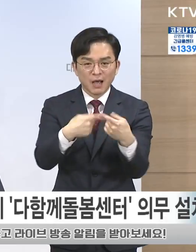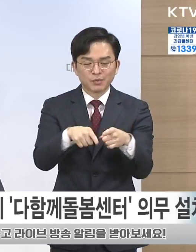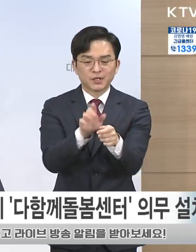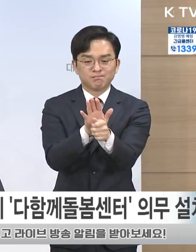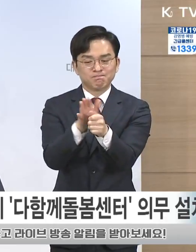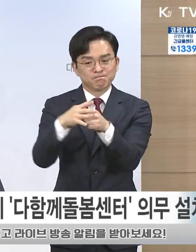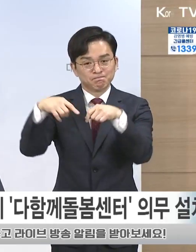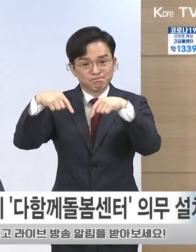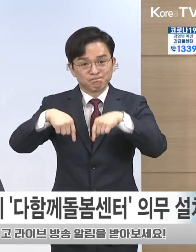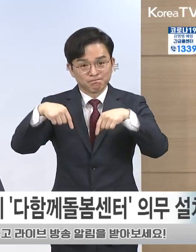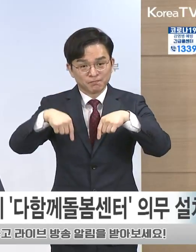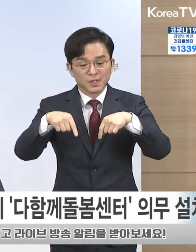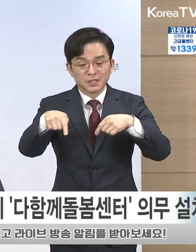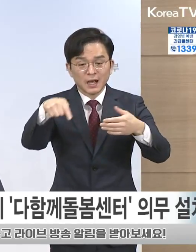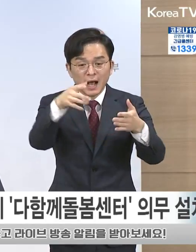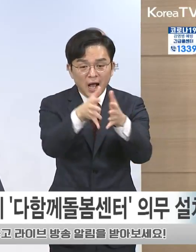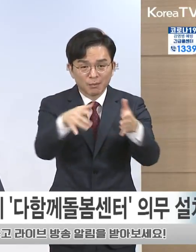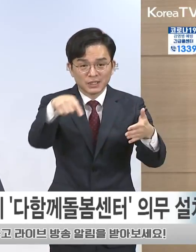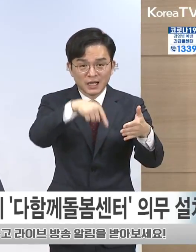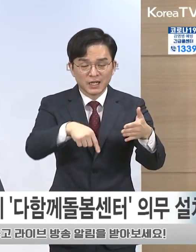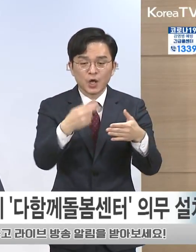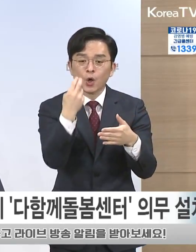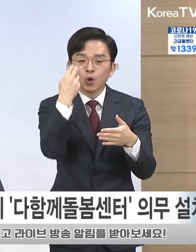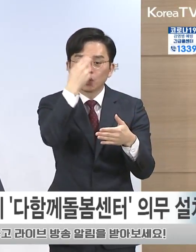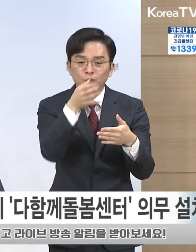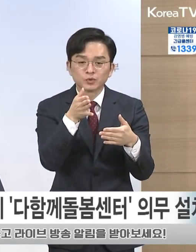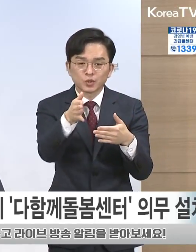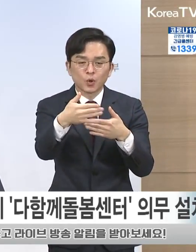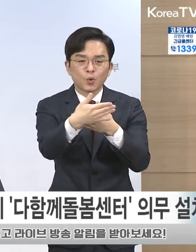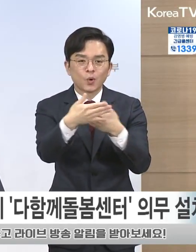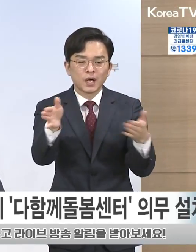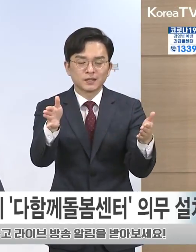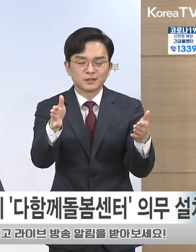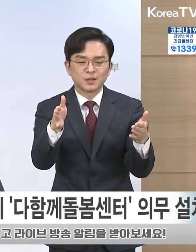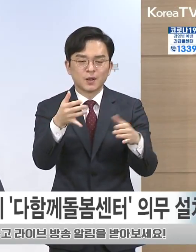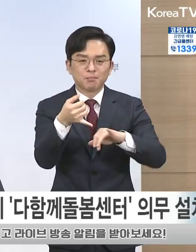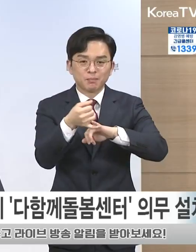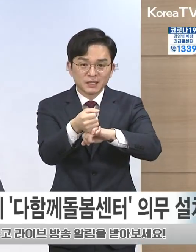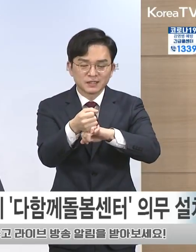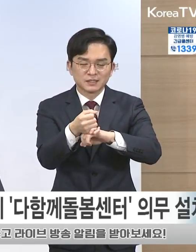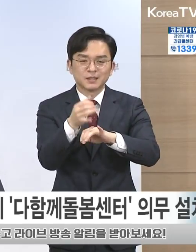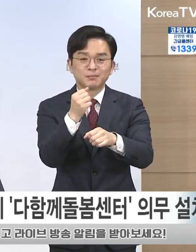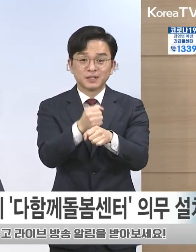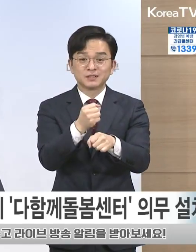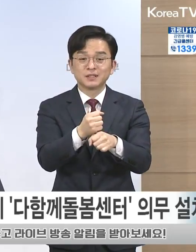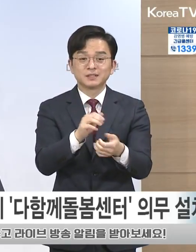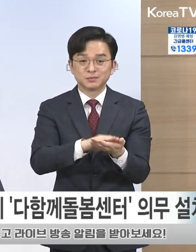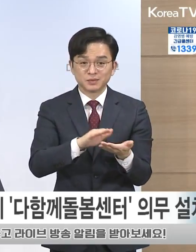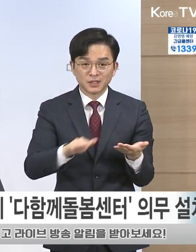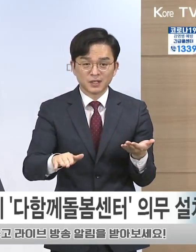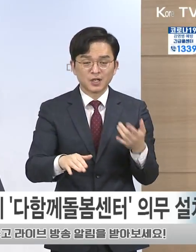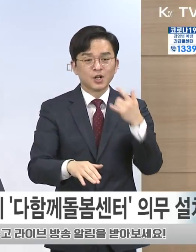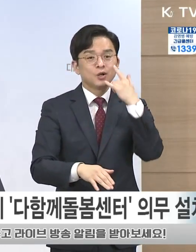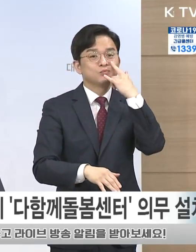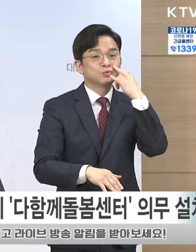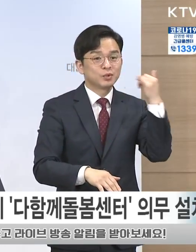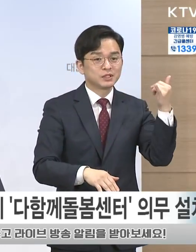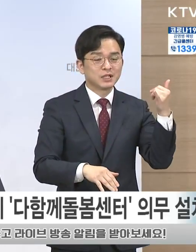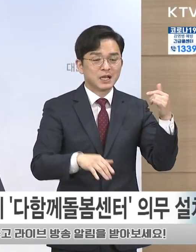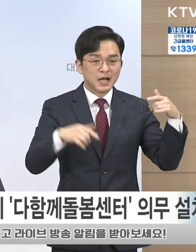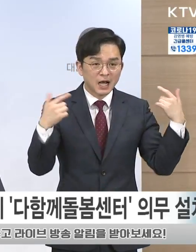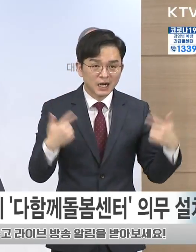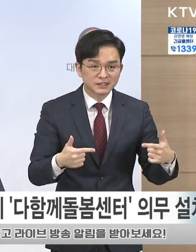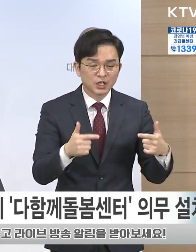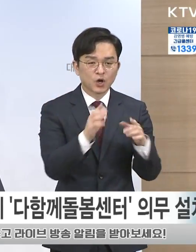돌봄 공간을 사전에 확보하겠습니다. 돌봄이 필요한 아이와 부모들에게 언제나